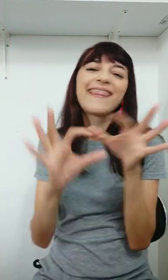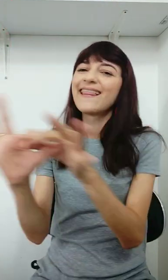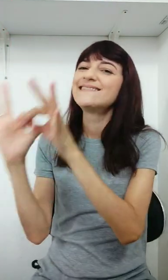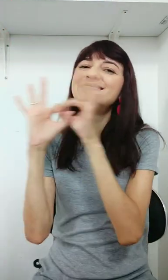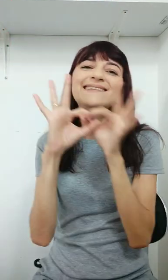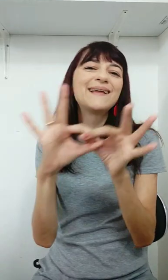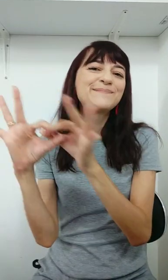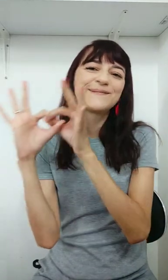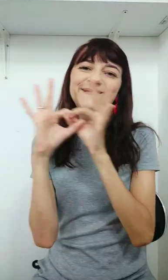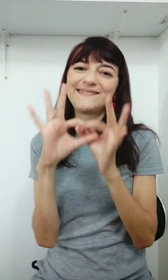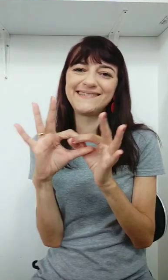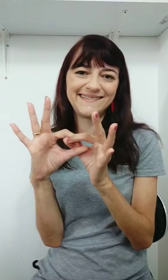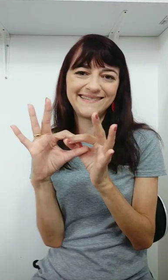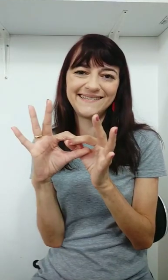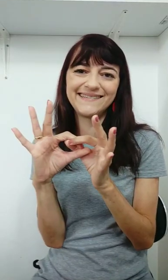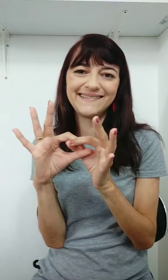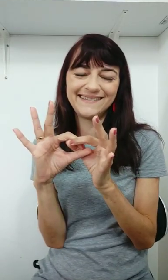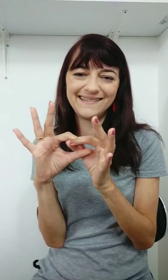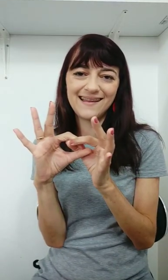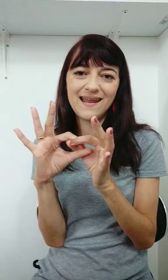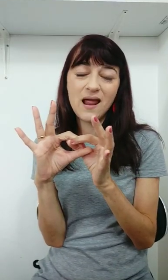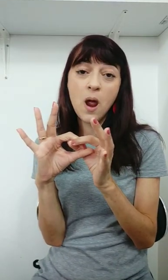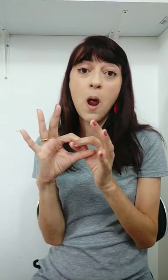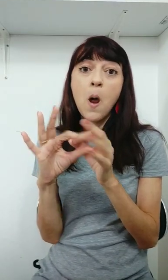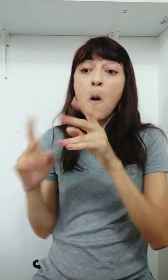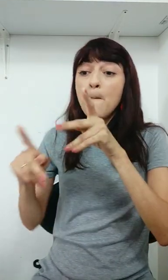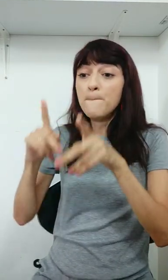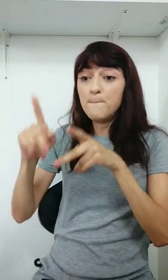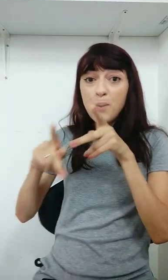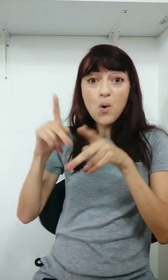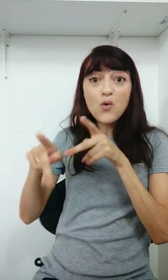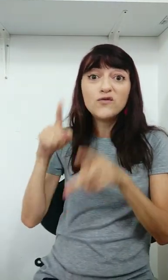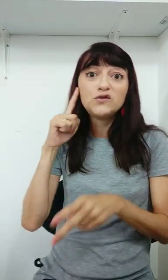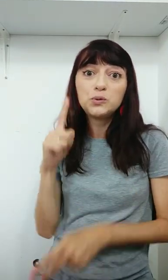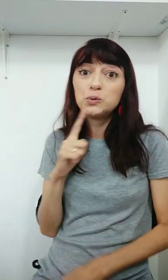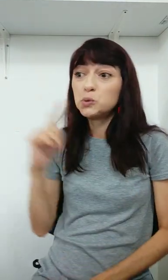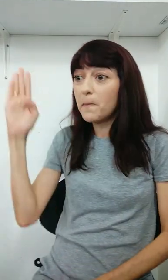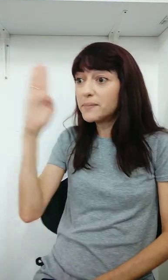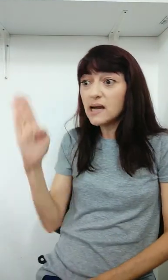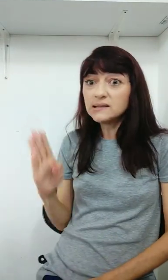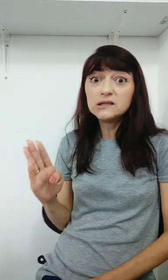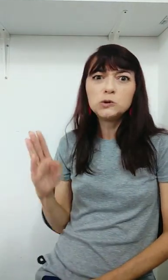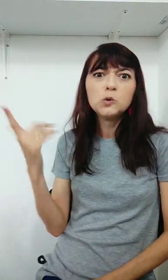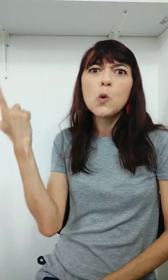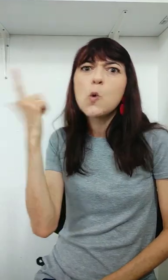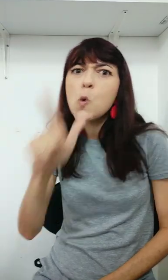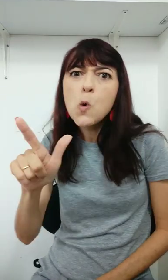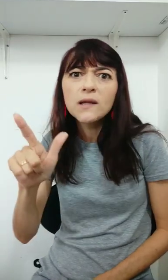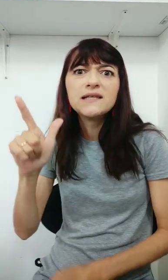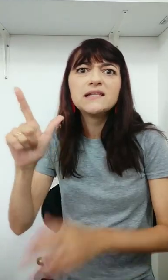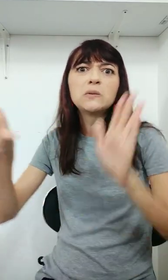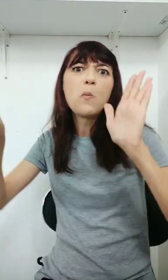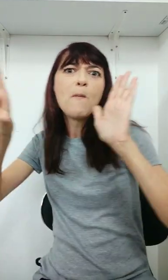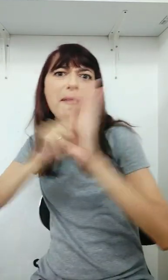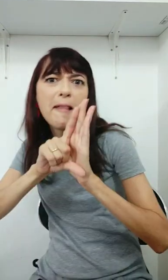Tanto no momento de festa, quanto naquele momento também que aquele surdo precisa de um apoio, que aqueles familiares precisam de um apoio. Então